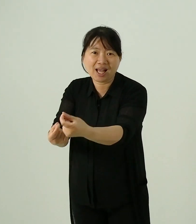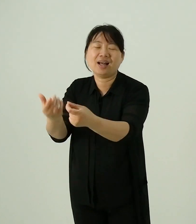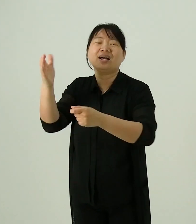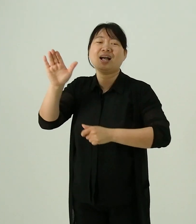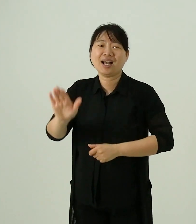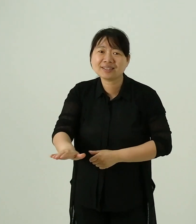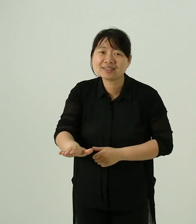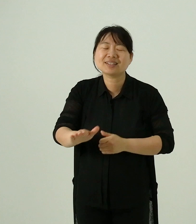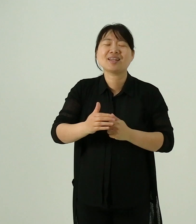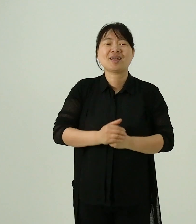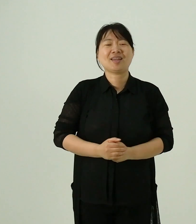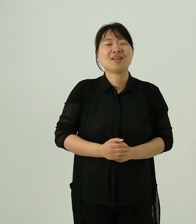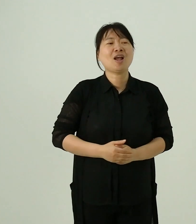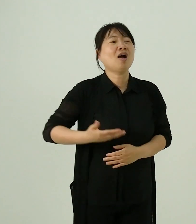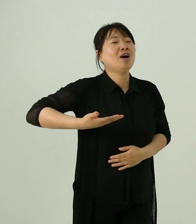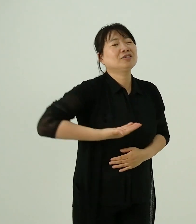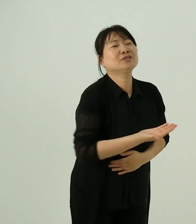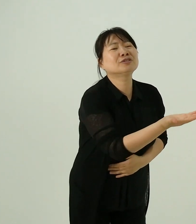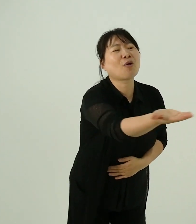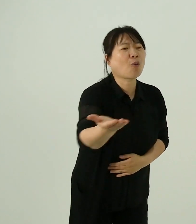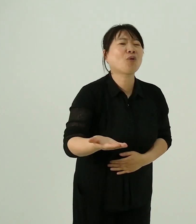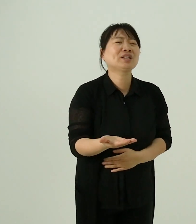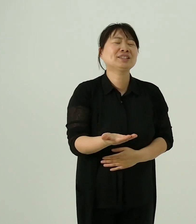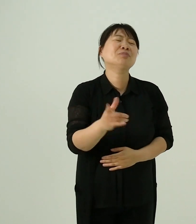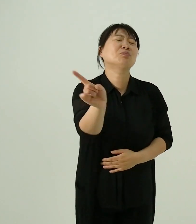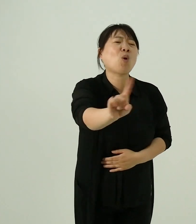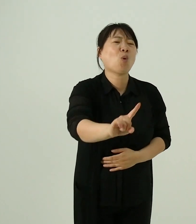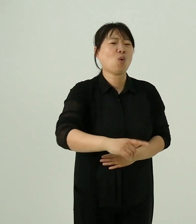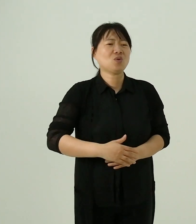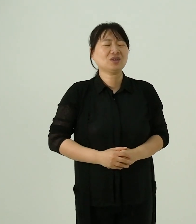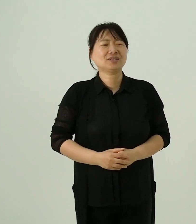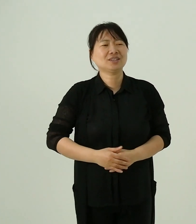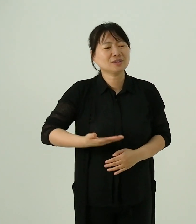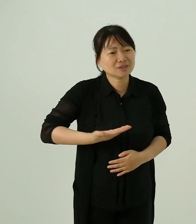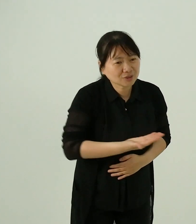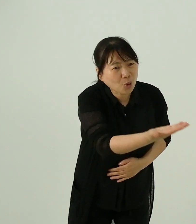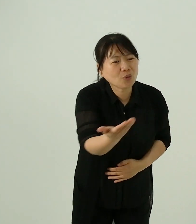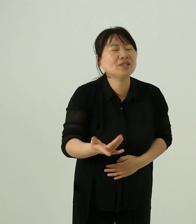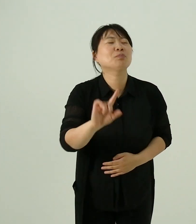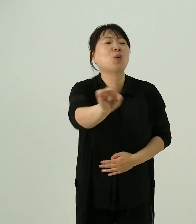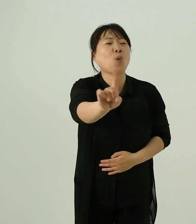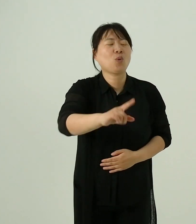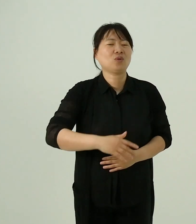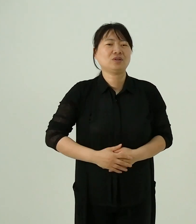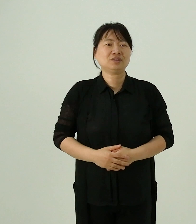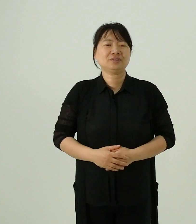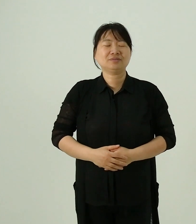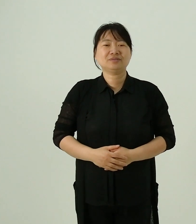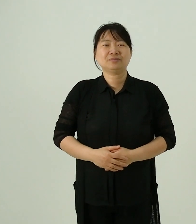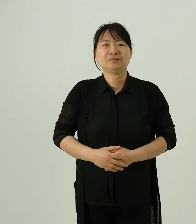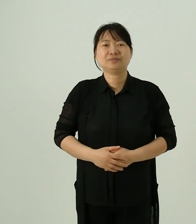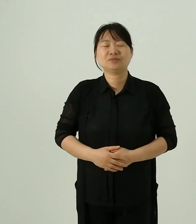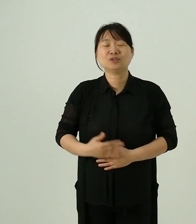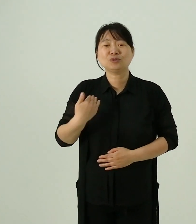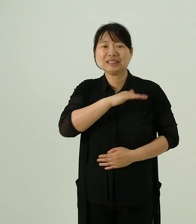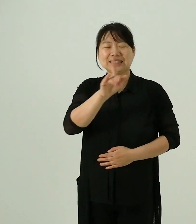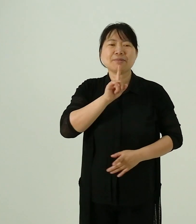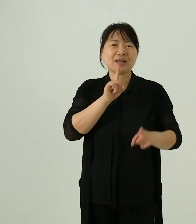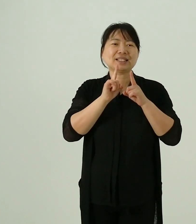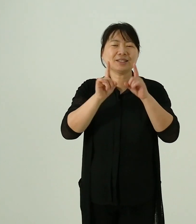하물며 너일까 보냐, 하물며 너일까 보냐. 이 말씀 앞에